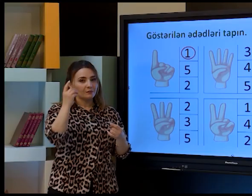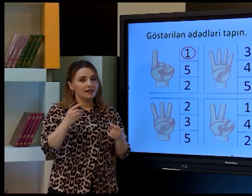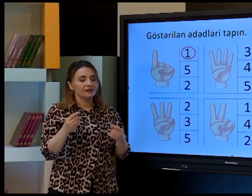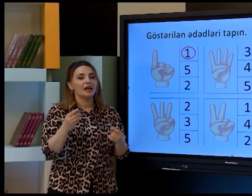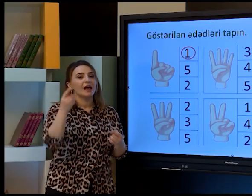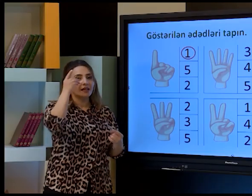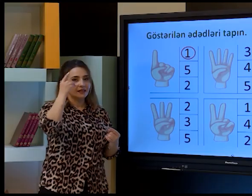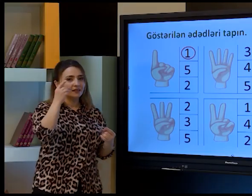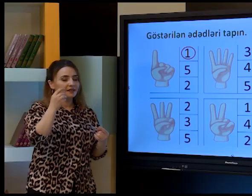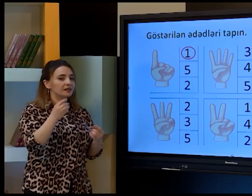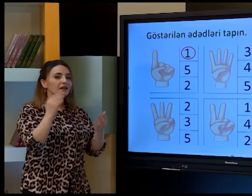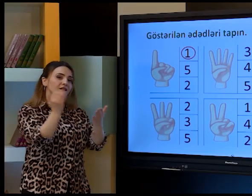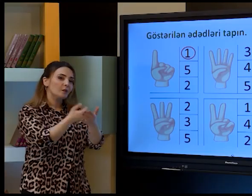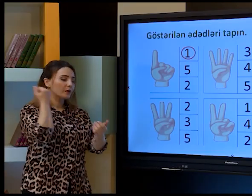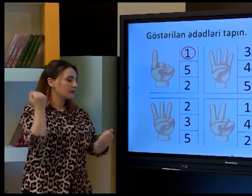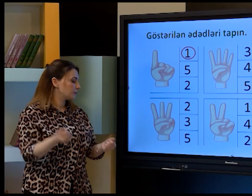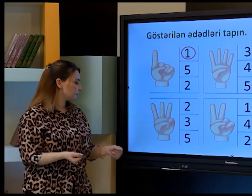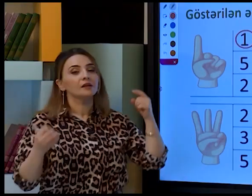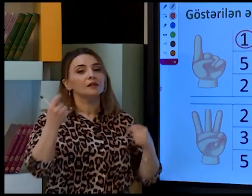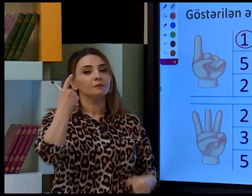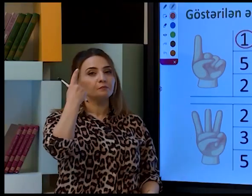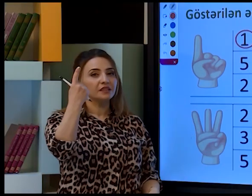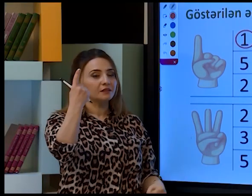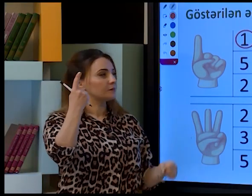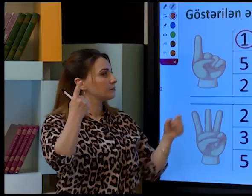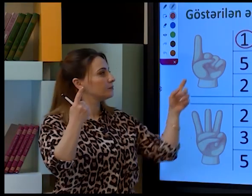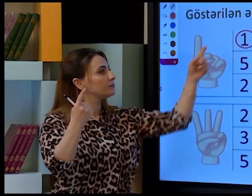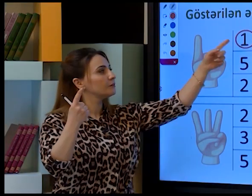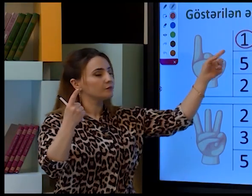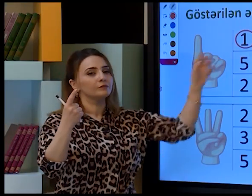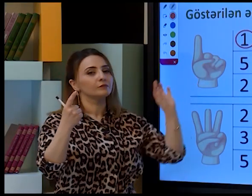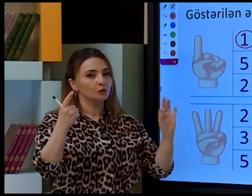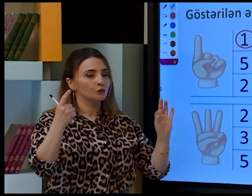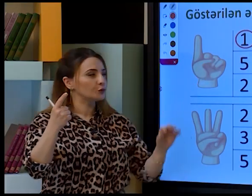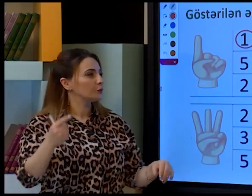rəqəmləri, ədədləri tapaq. 1 düzdür.